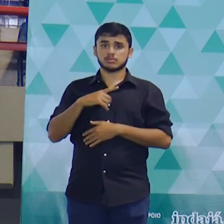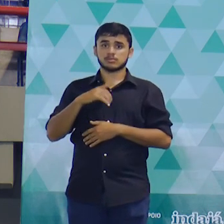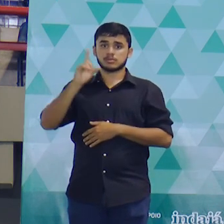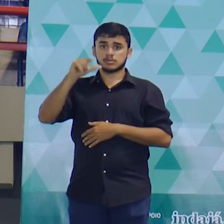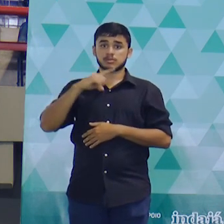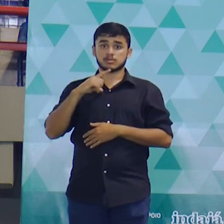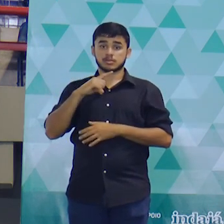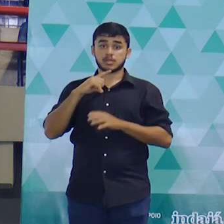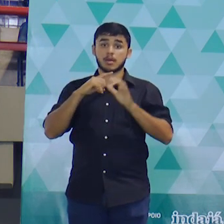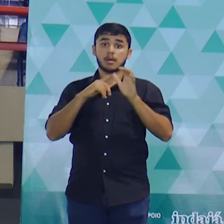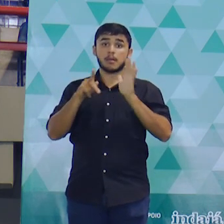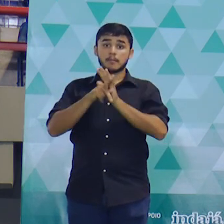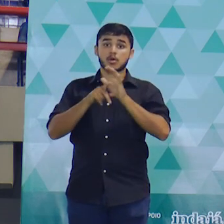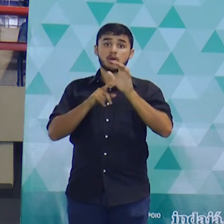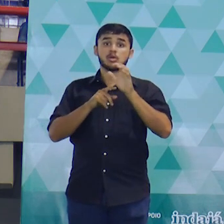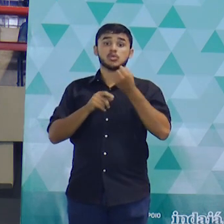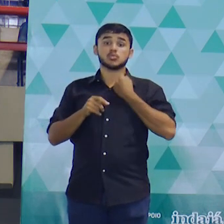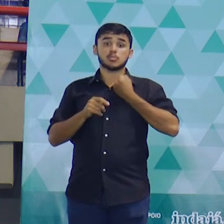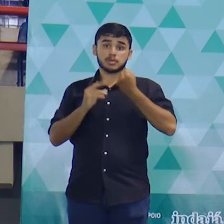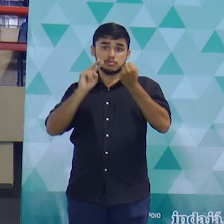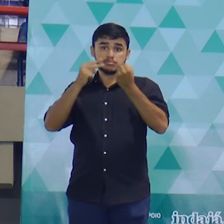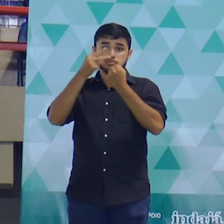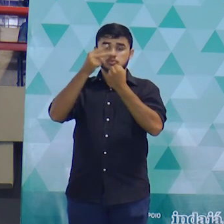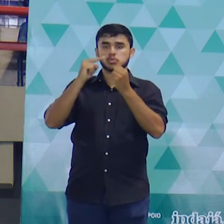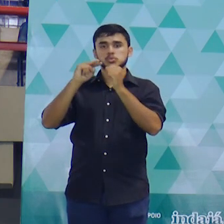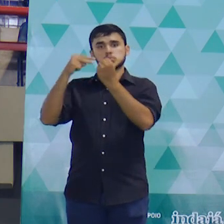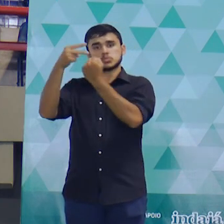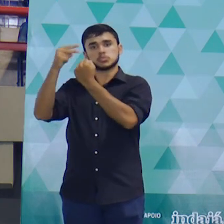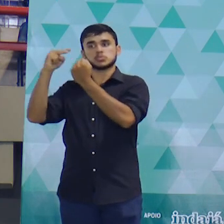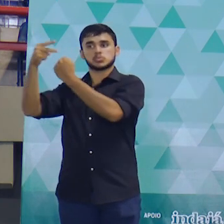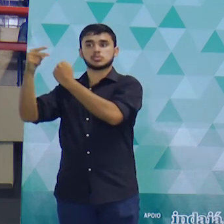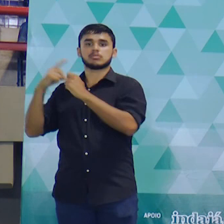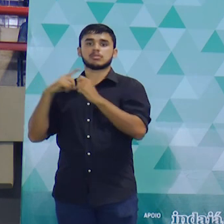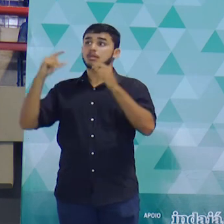pelos coeficientes, essa proporção é uma proporção em mol.